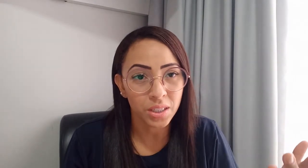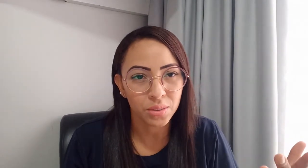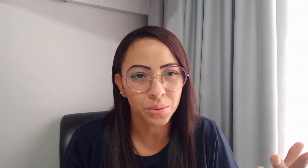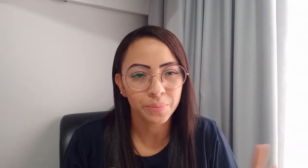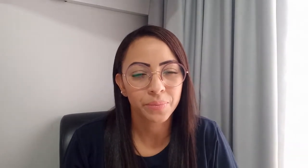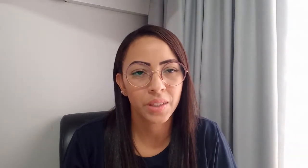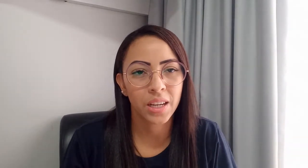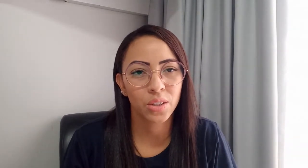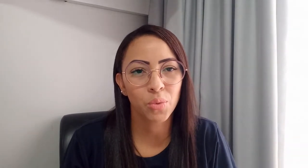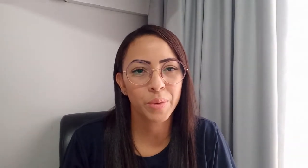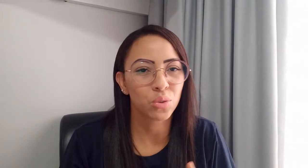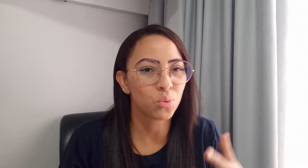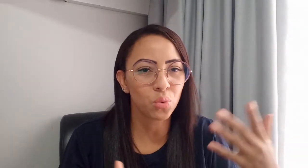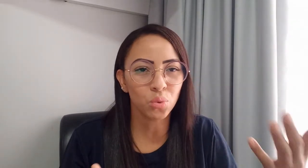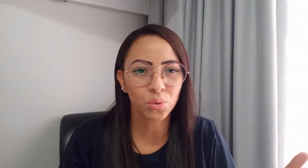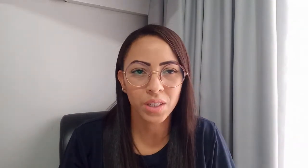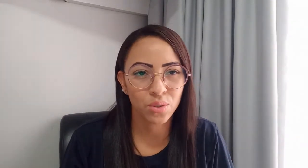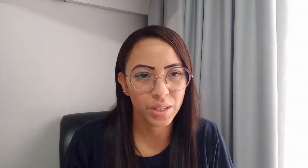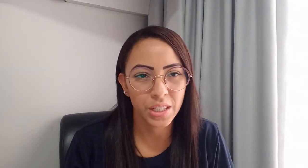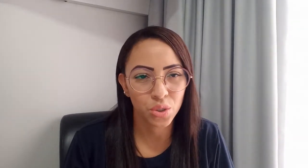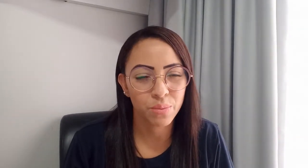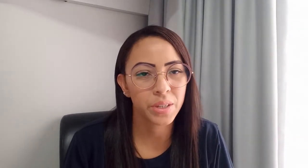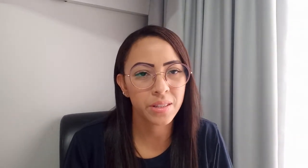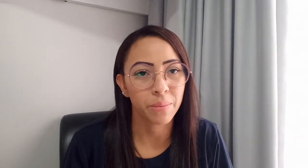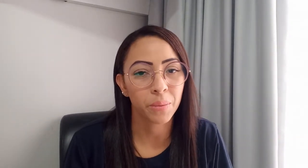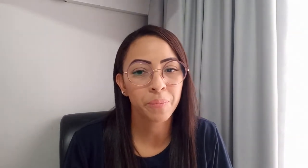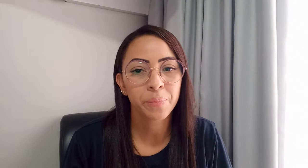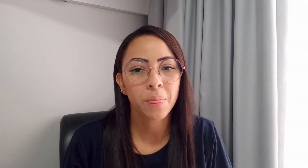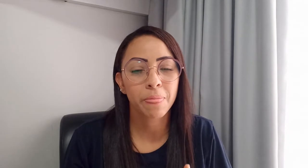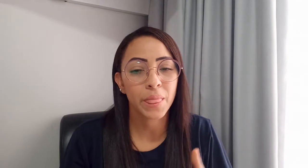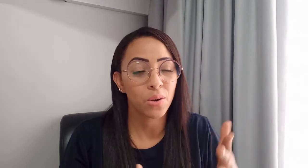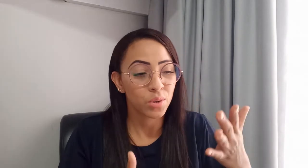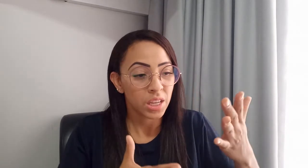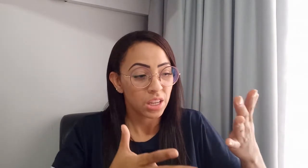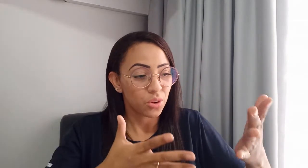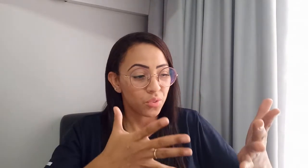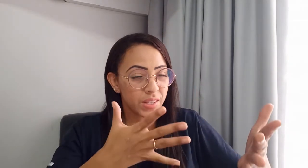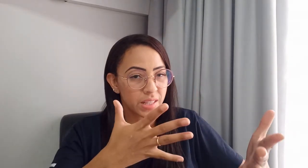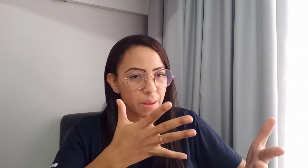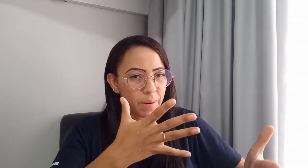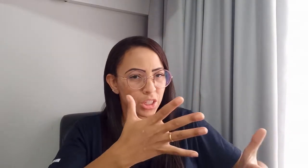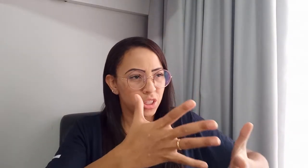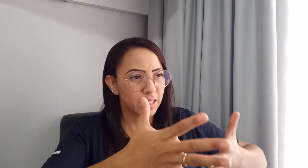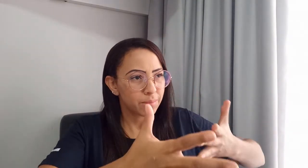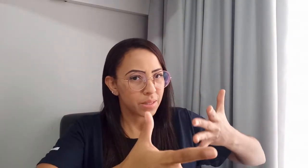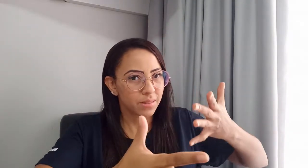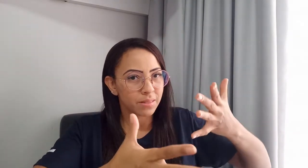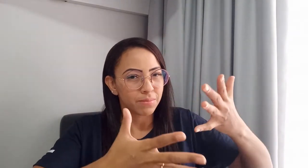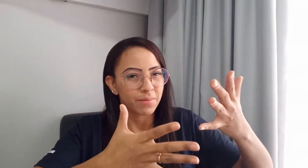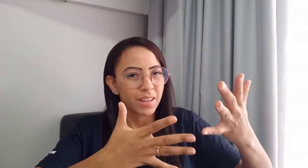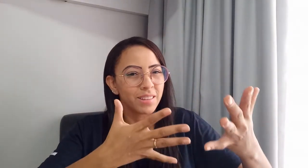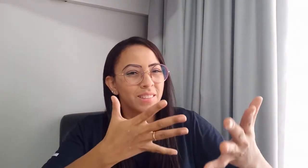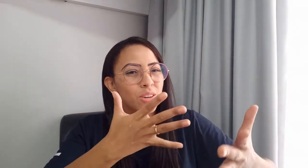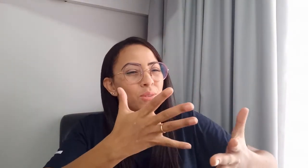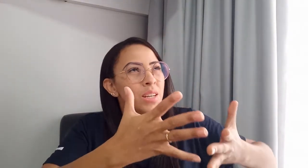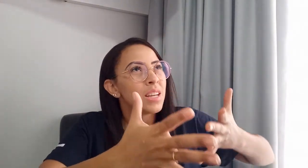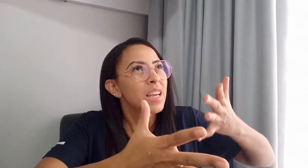adorando no momento do culto, na sua igreja, por exemplo. Então, eu fiz essa parte em libras, né? Então,